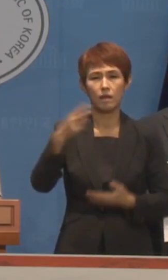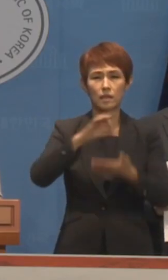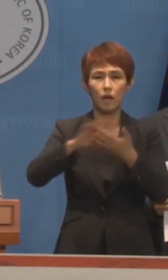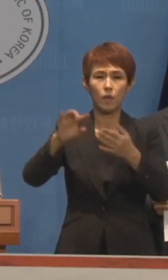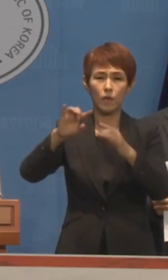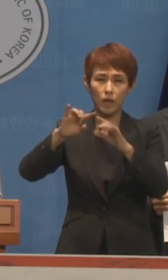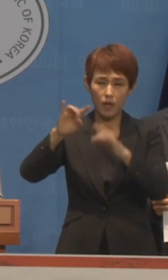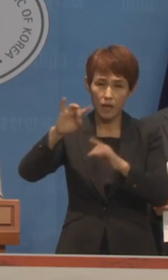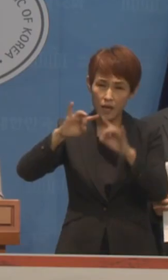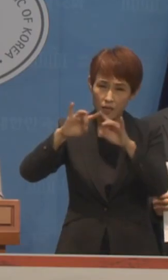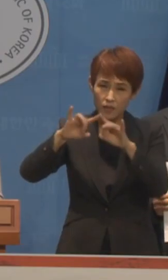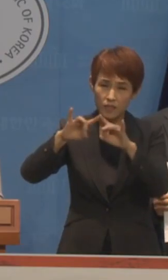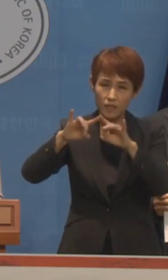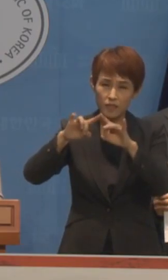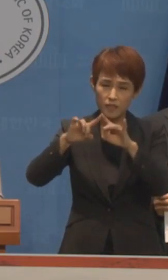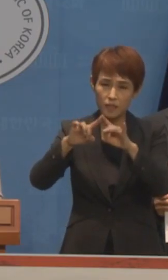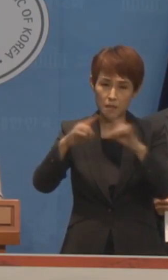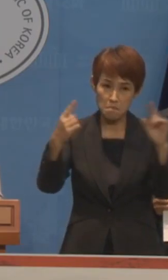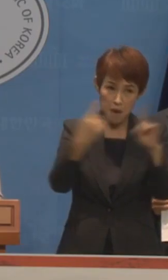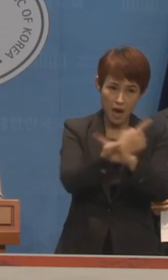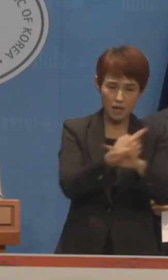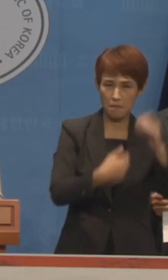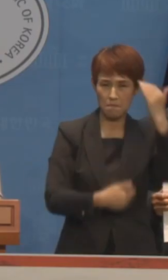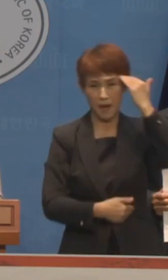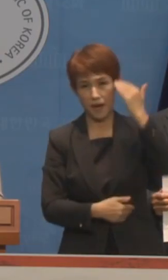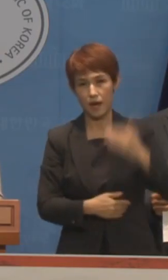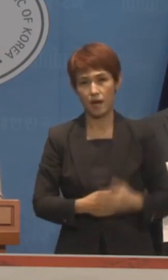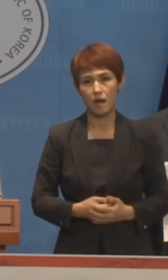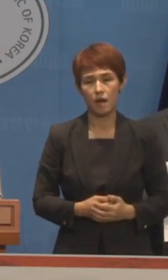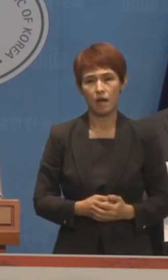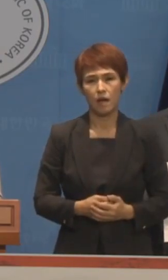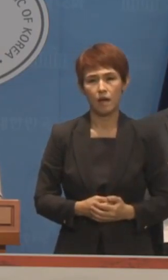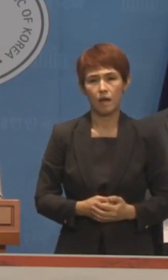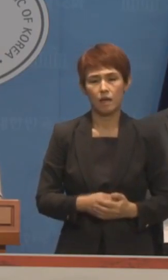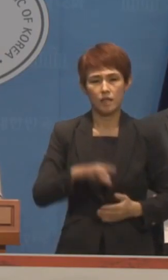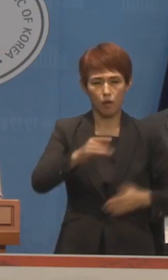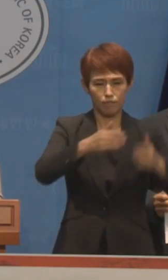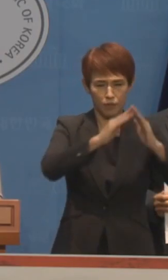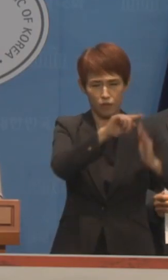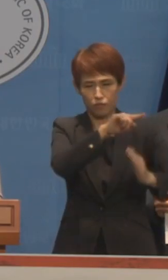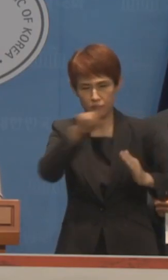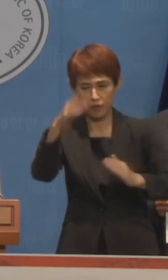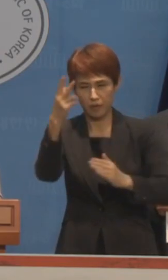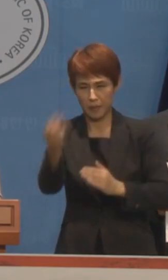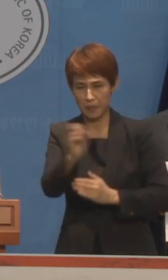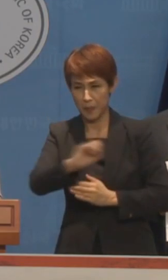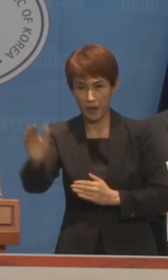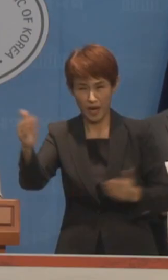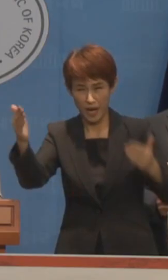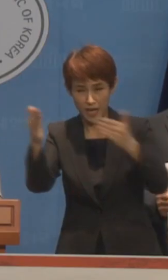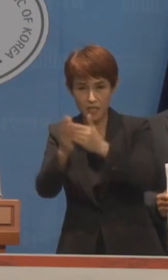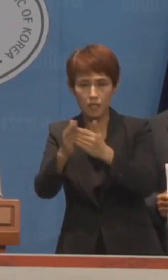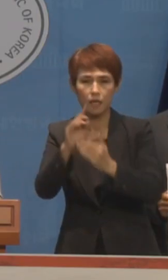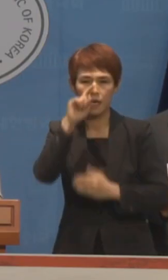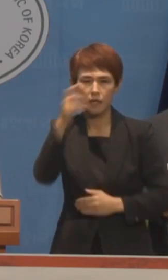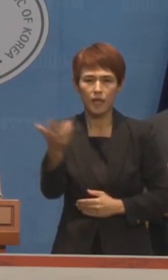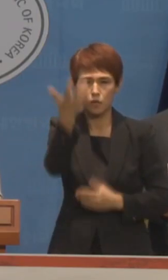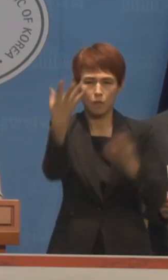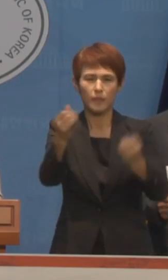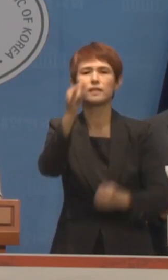전환을 가로막고 건설부터 폐기 과정까지 전 과정에서 역시나 막대한 탄소를 배출한다는